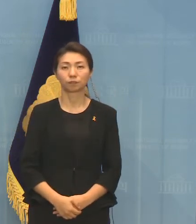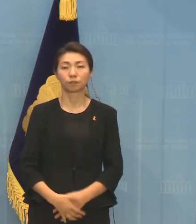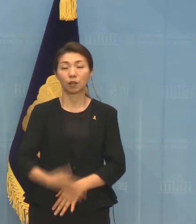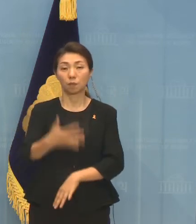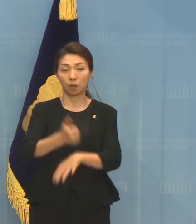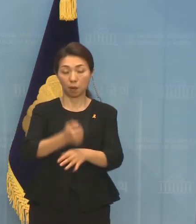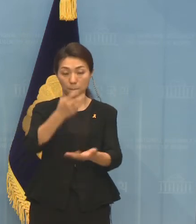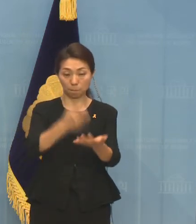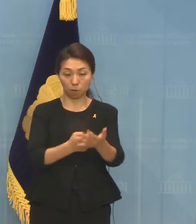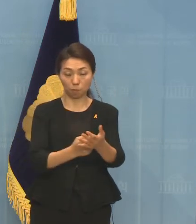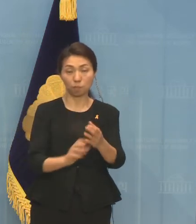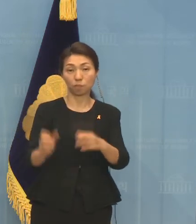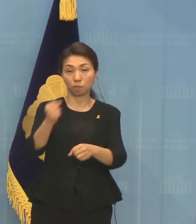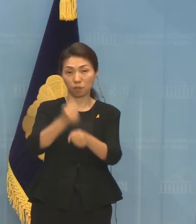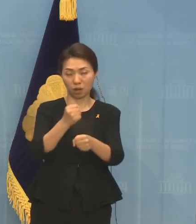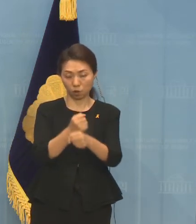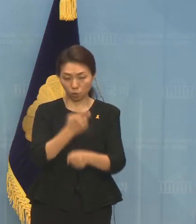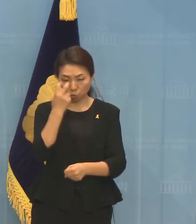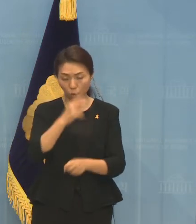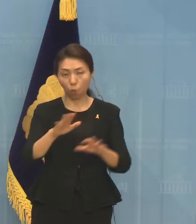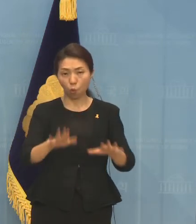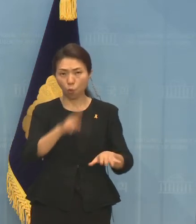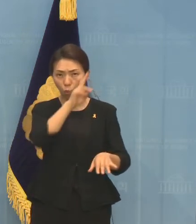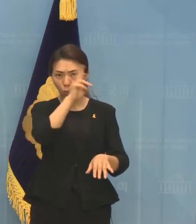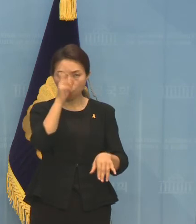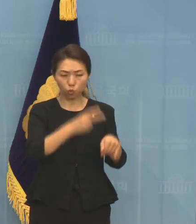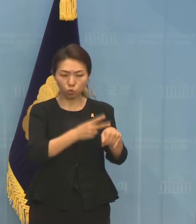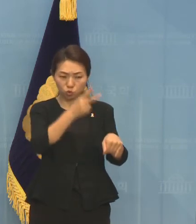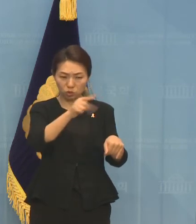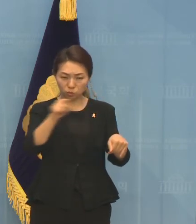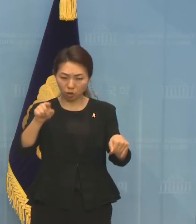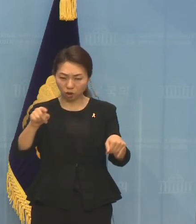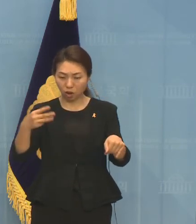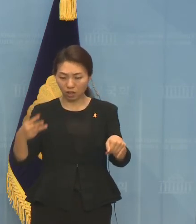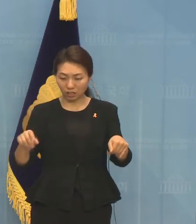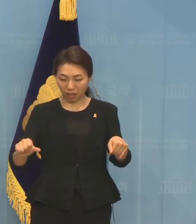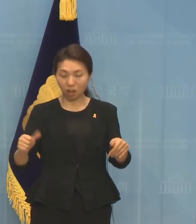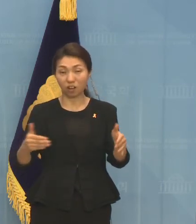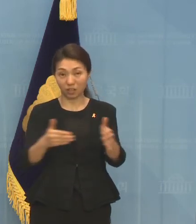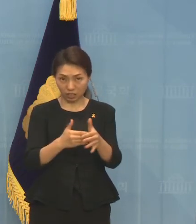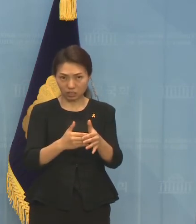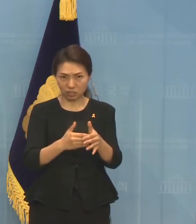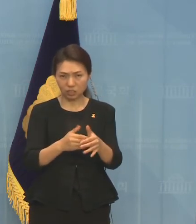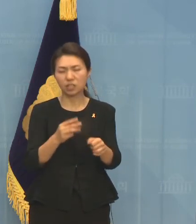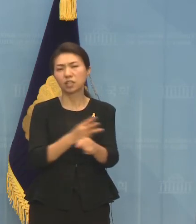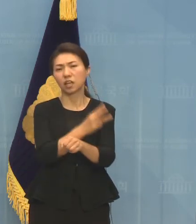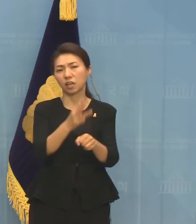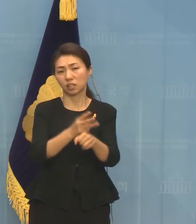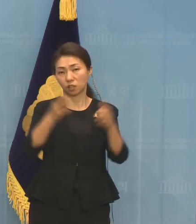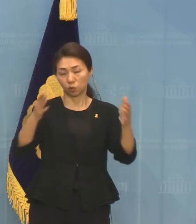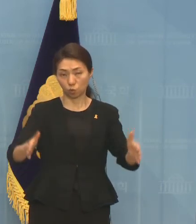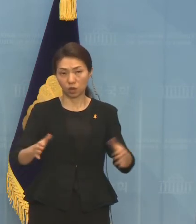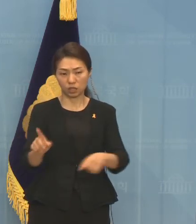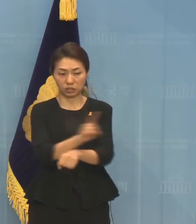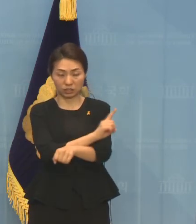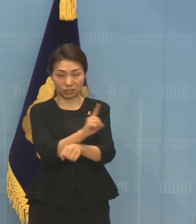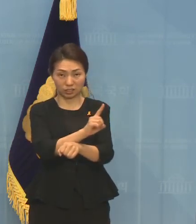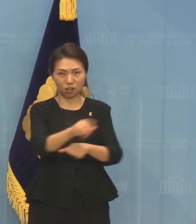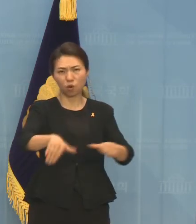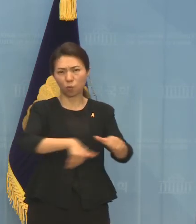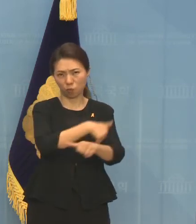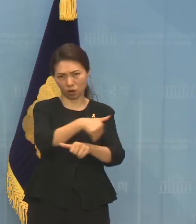역할뿐만 아니라 지역 주민을 위한 문화 시민 의정 연수 시설로서의 역할을 수행할 것으로 기대됩니다.